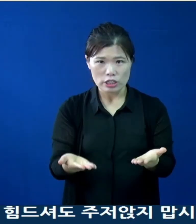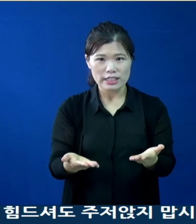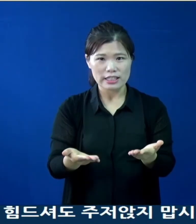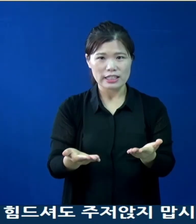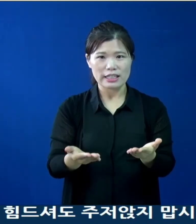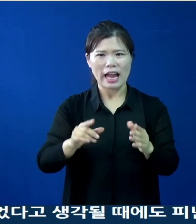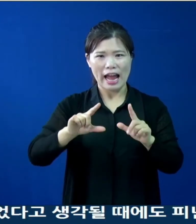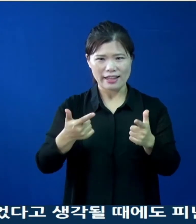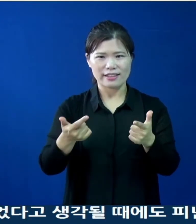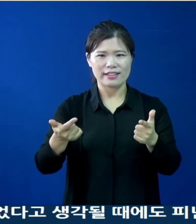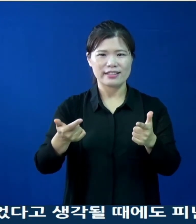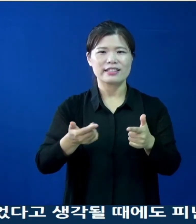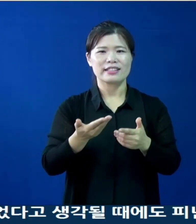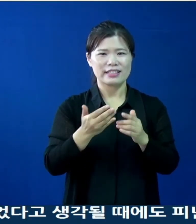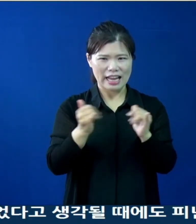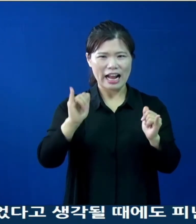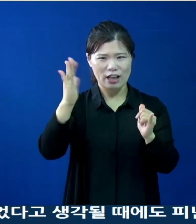합니다.